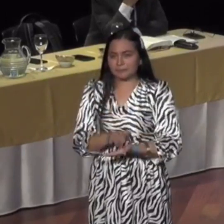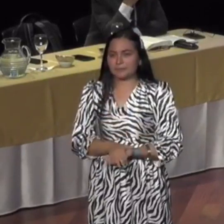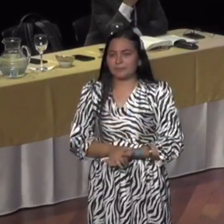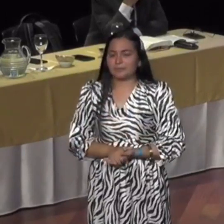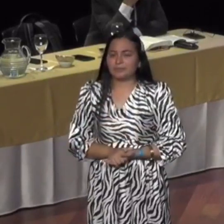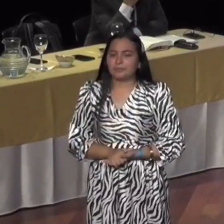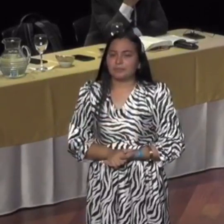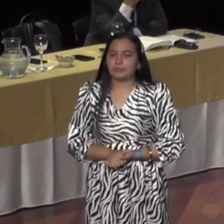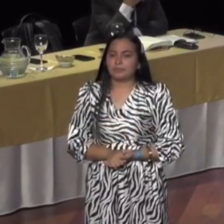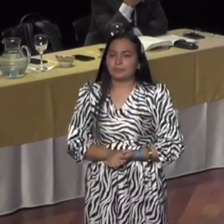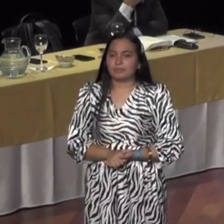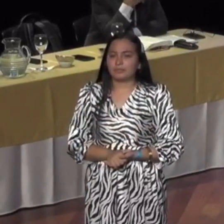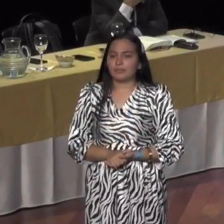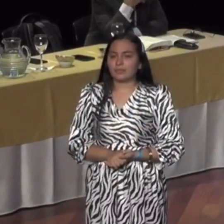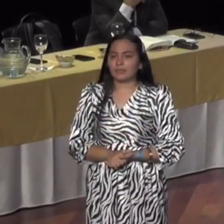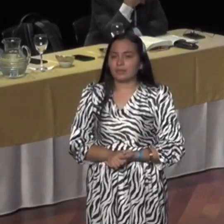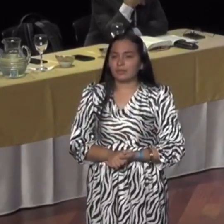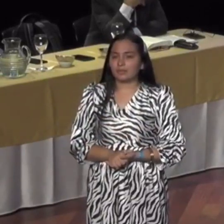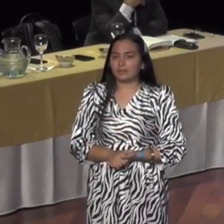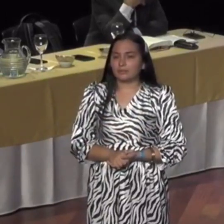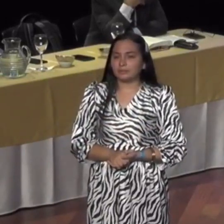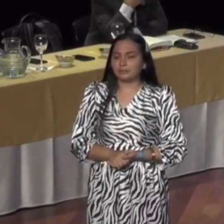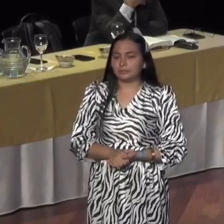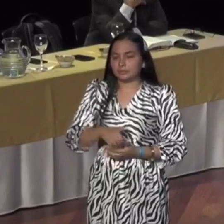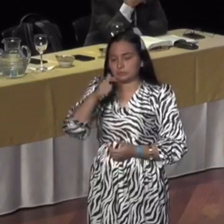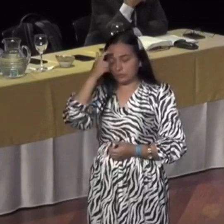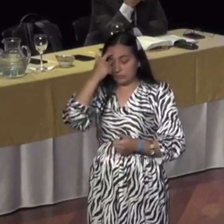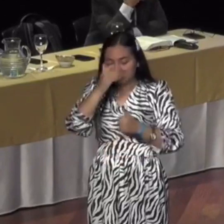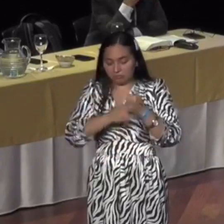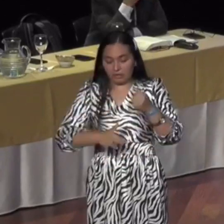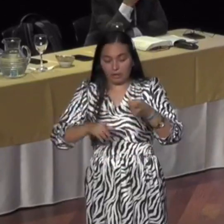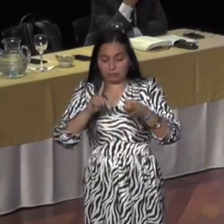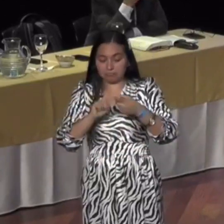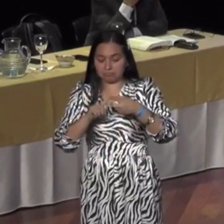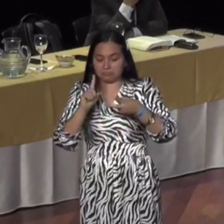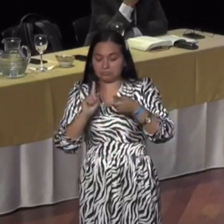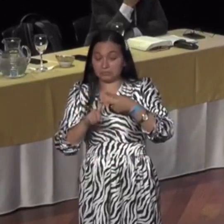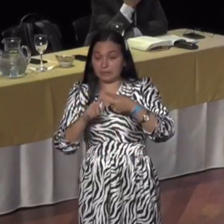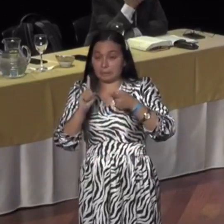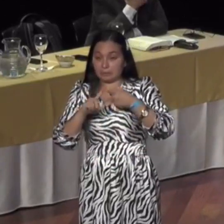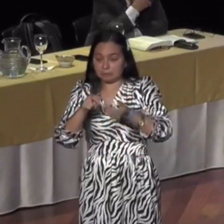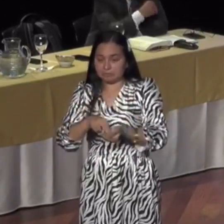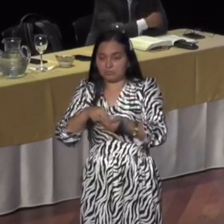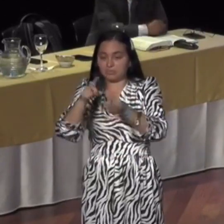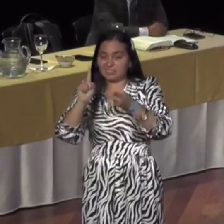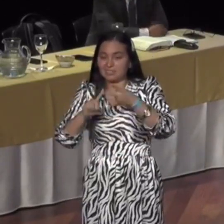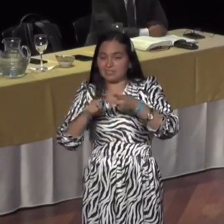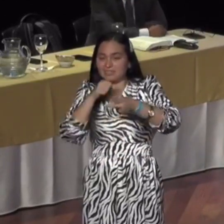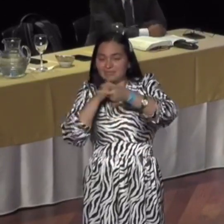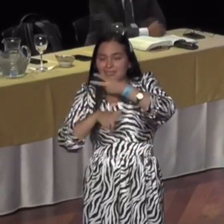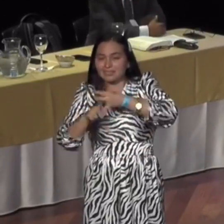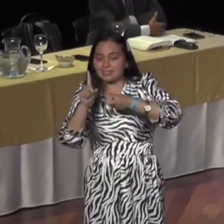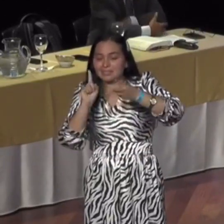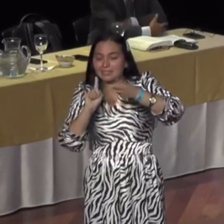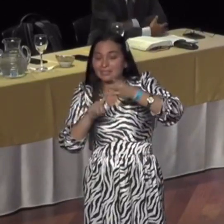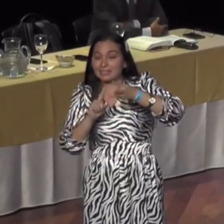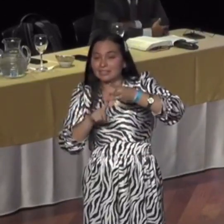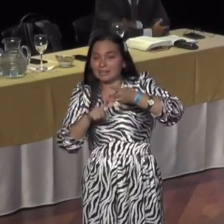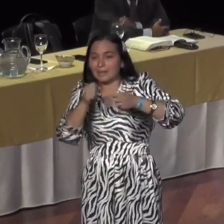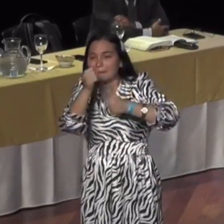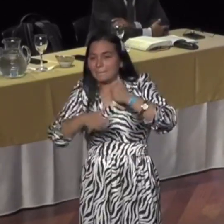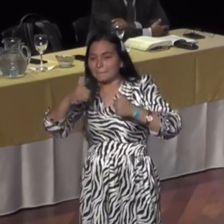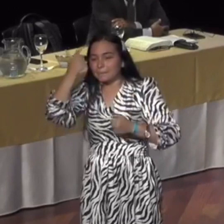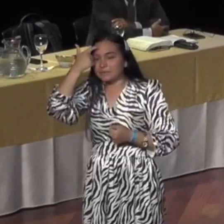El Moisés de los complejos, número 3. El llamado de Moisés fue progresivo, porque Moisés fue creado así, como criado